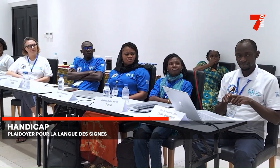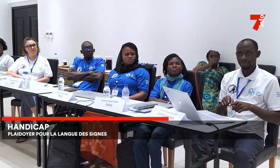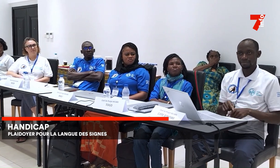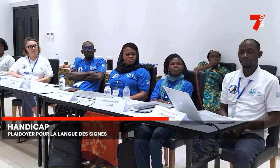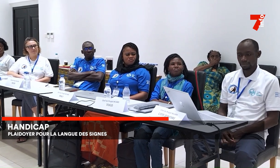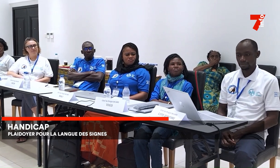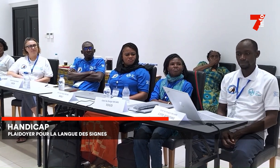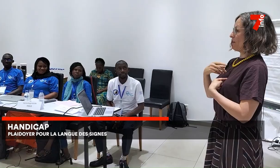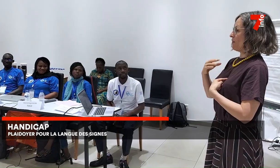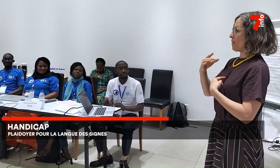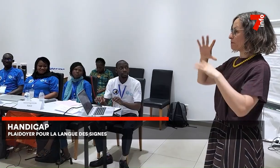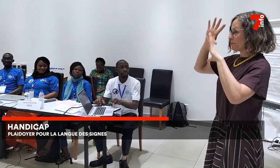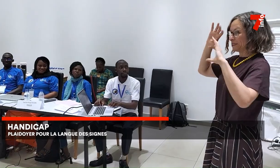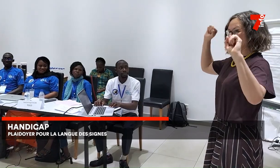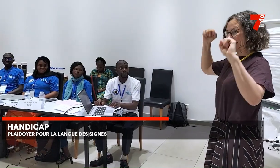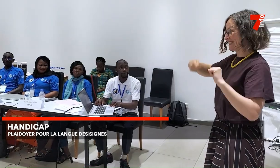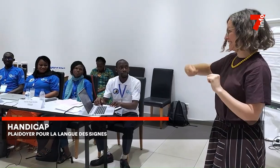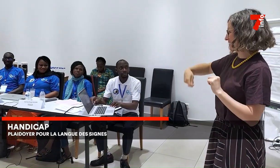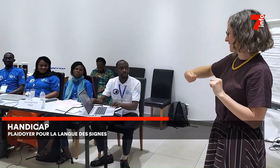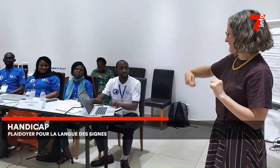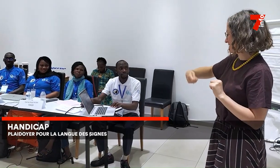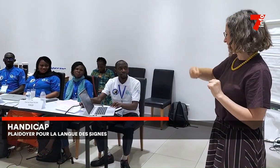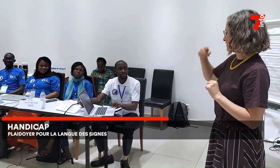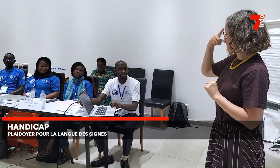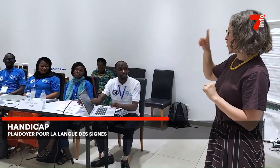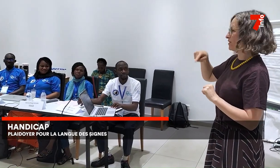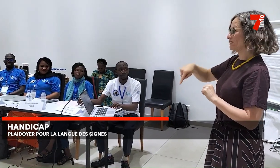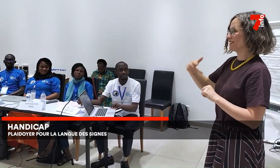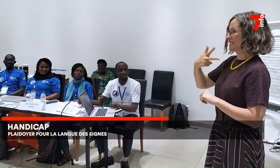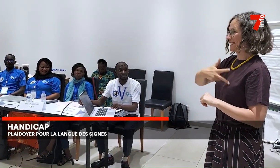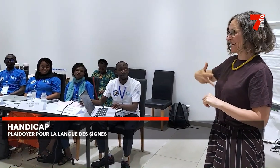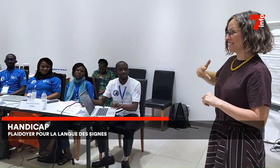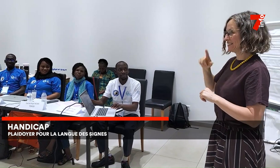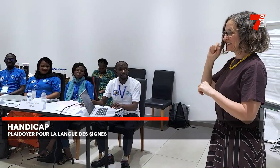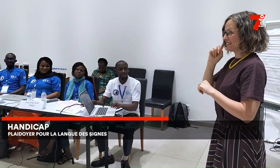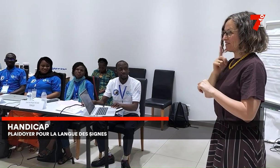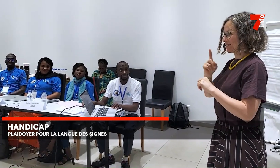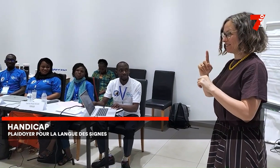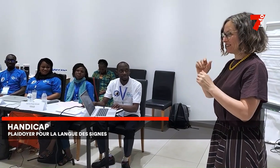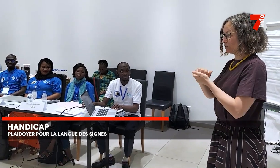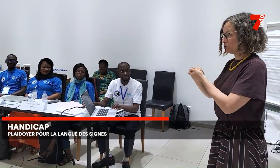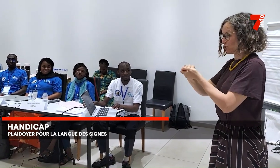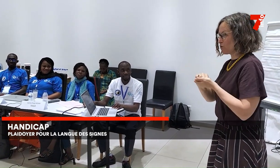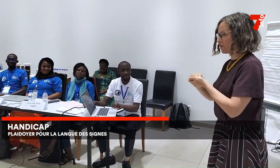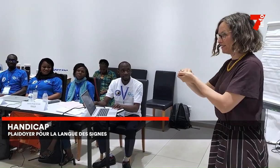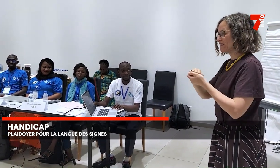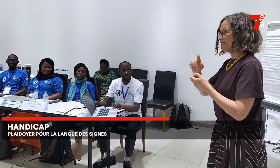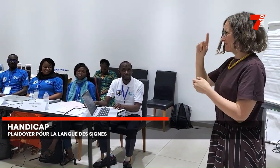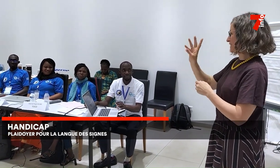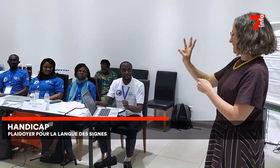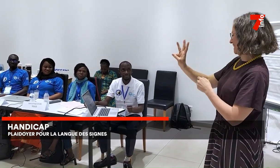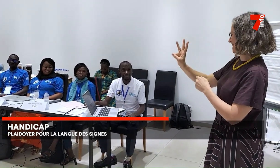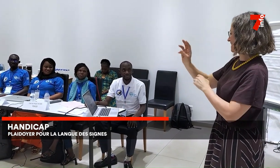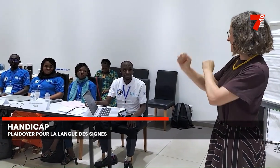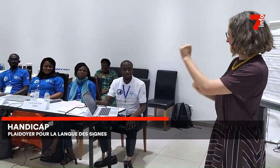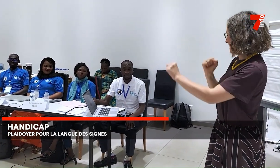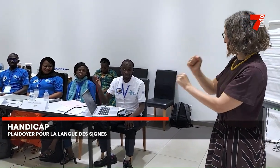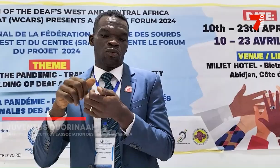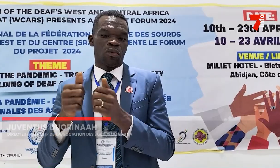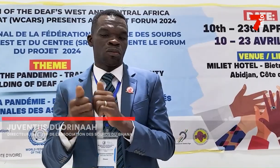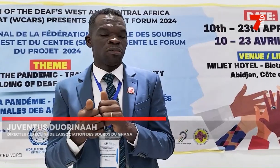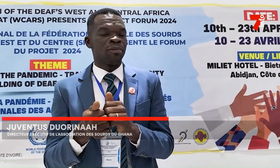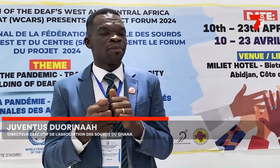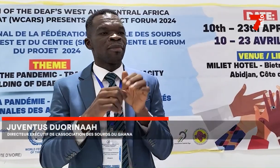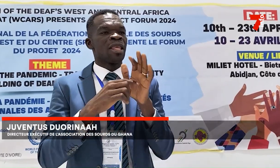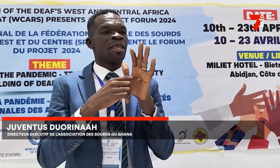cours de ce forum initié par la Fédération mondiale des sourds. L'objectif étant de leur permettre de défendre les droits de l'homme des personnes sourdes.